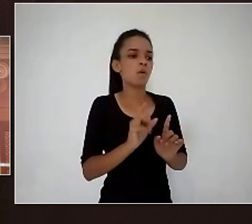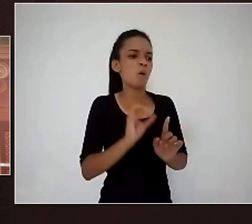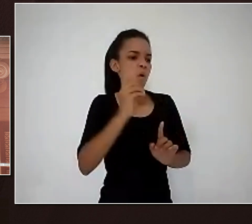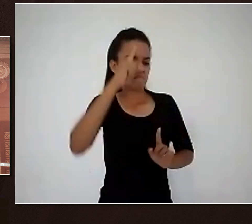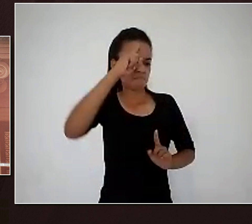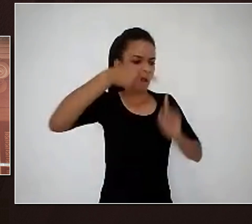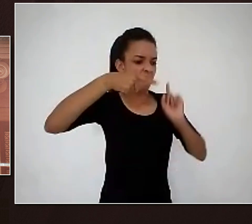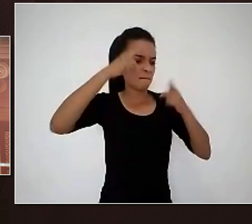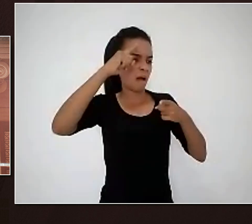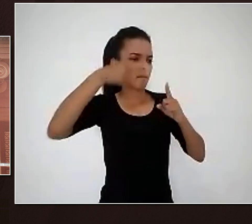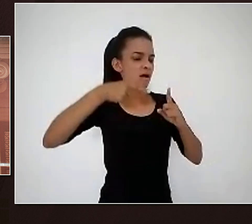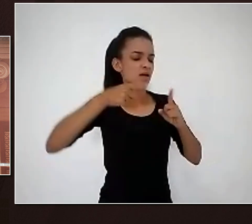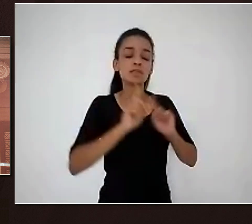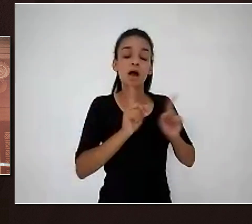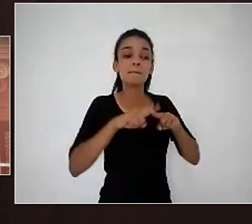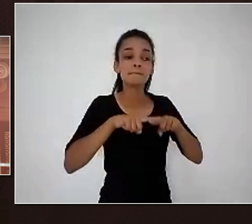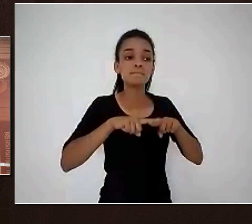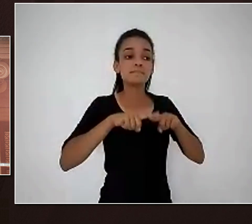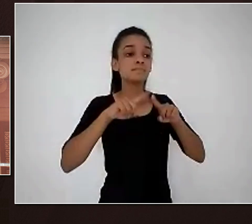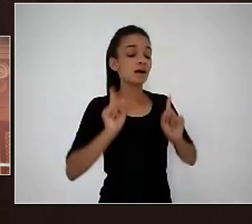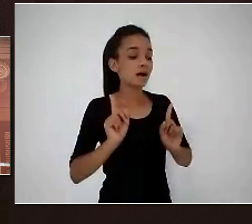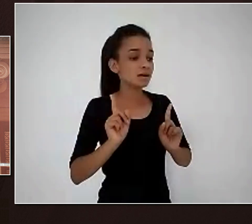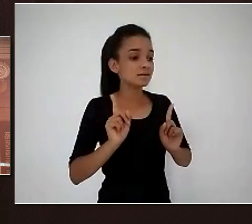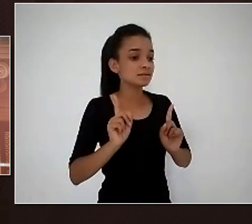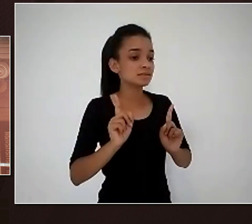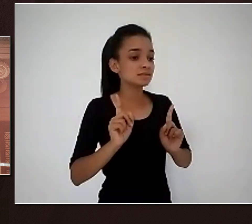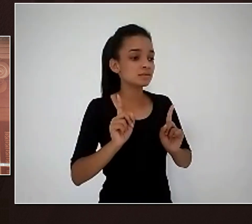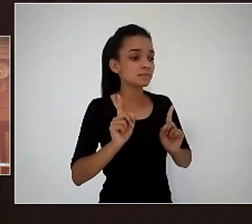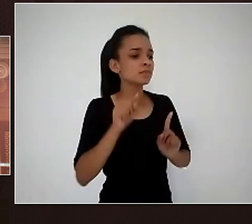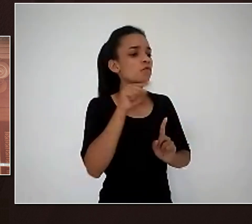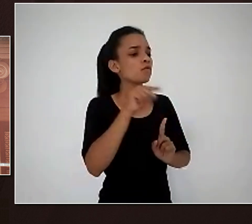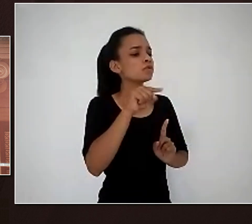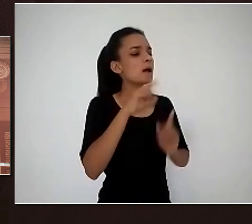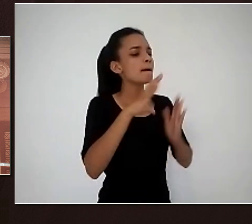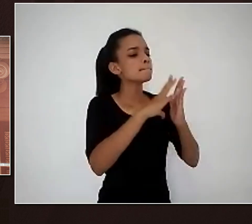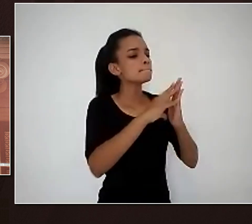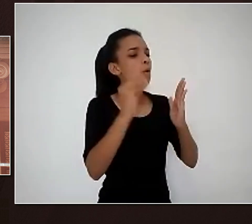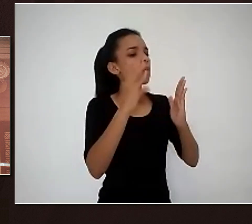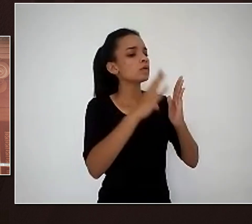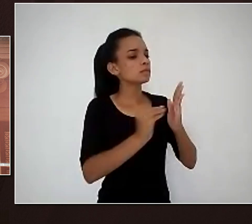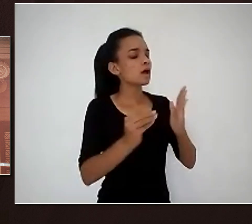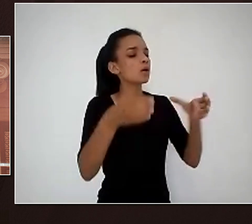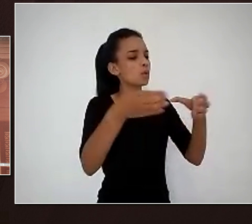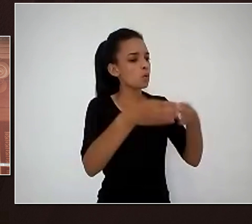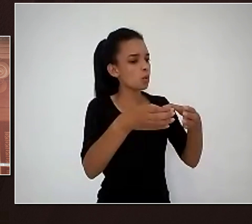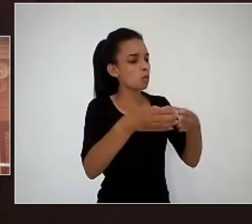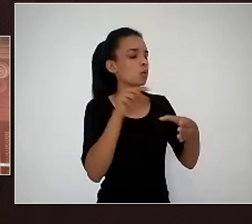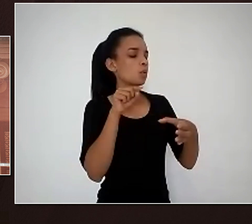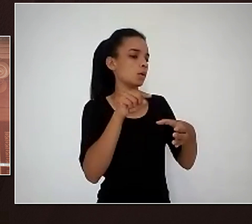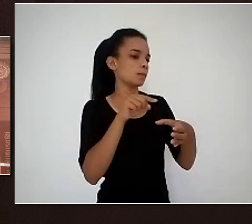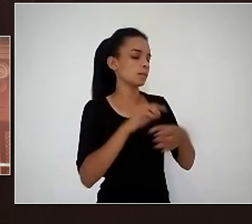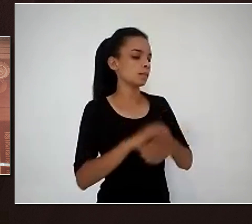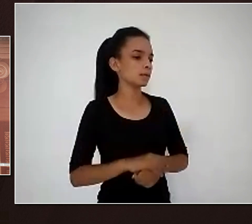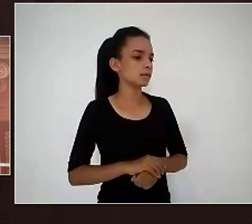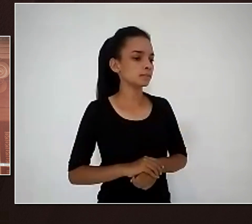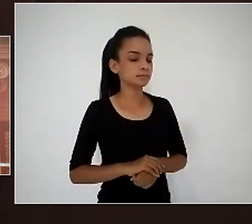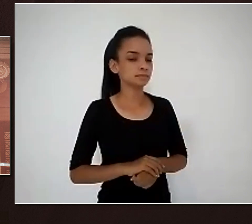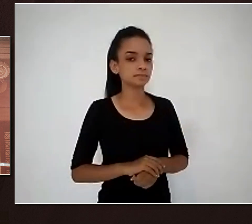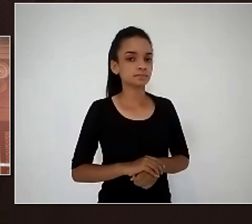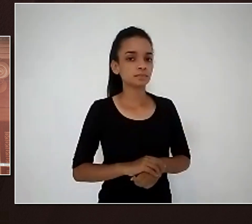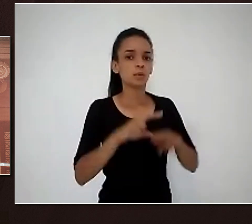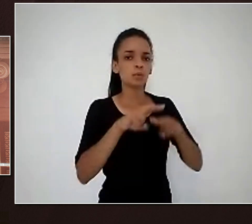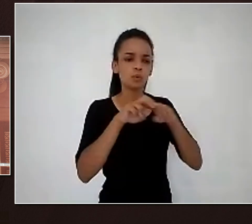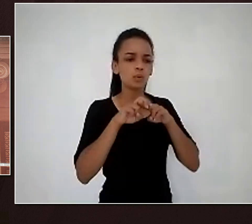confiados, antes tornando-vos modelos do rebanho, né? Ora, logo que o Supremo Pastor